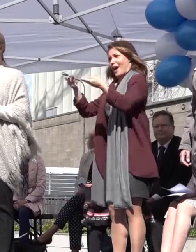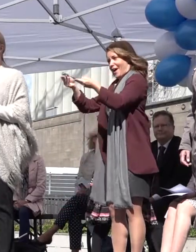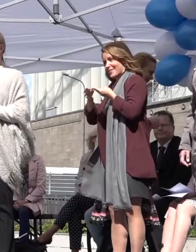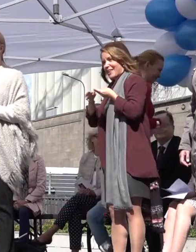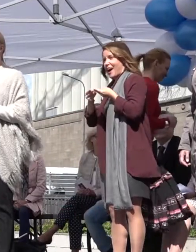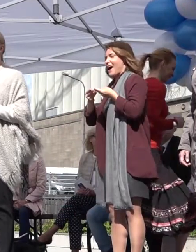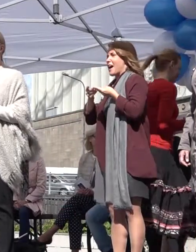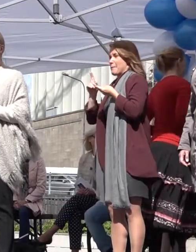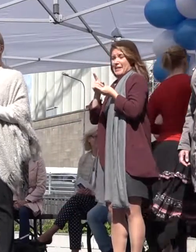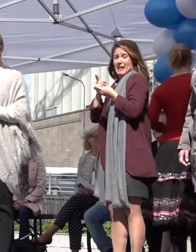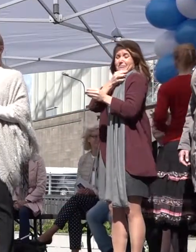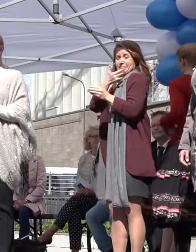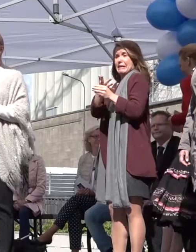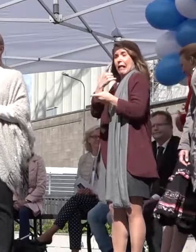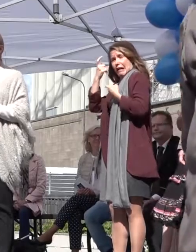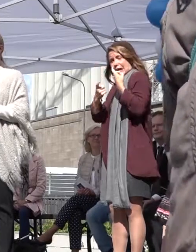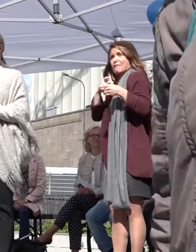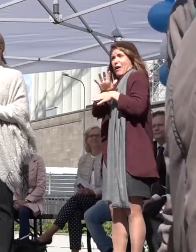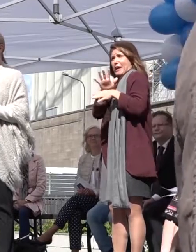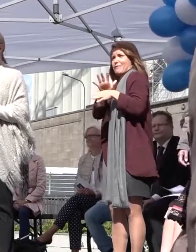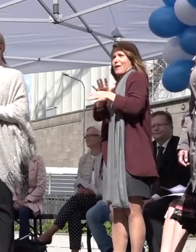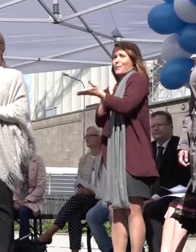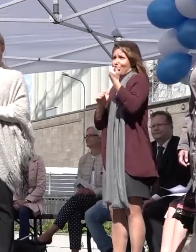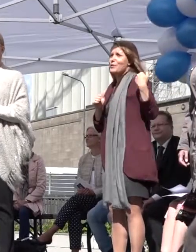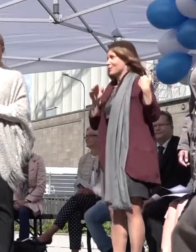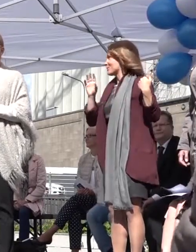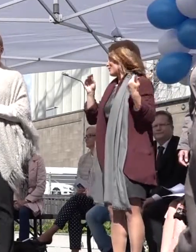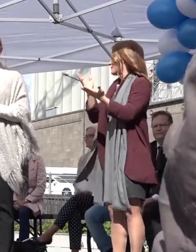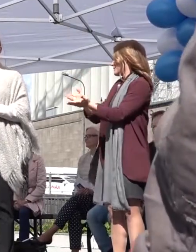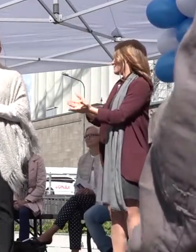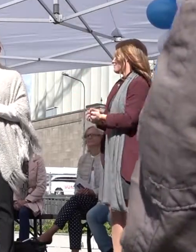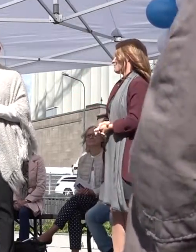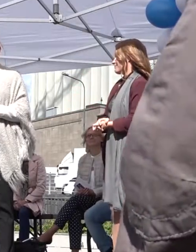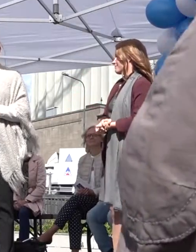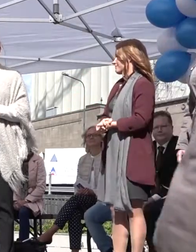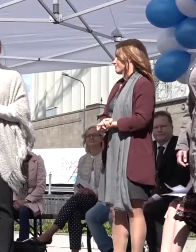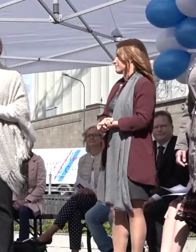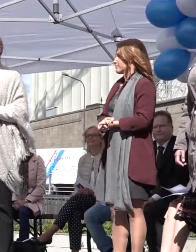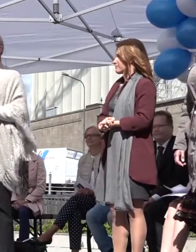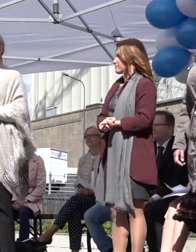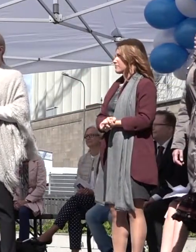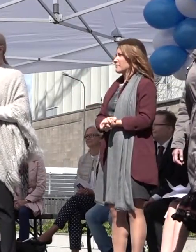jättää sen eteen nähdyn vaivan niin kuin, taakseen. Vammaisten asiat eivät missään tapauksessa